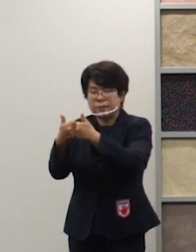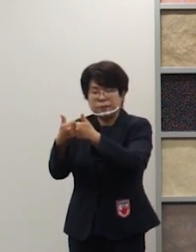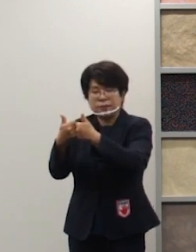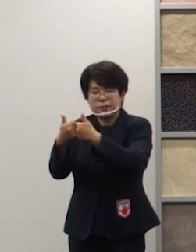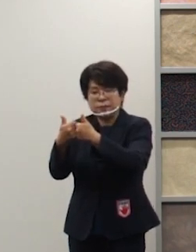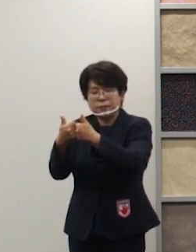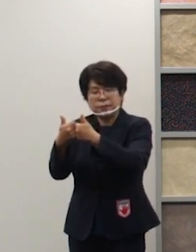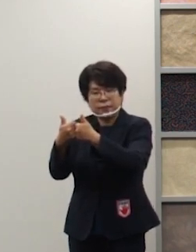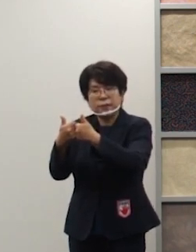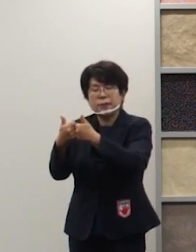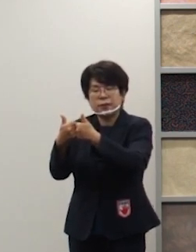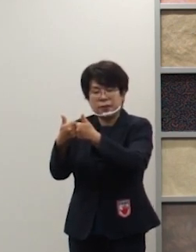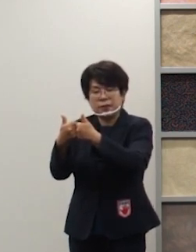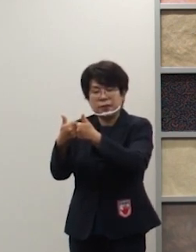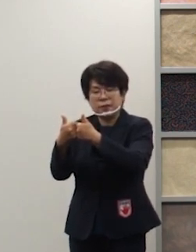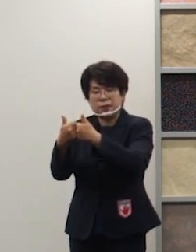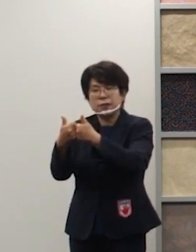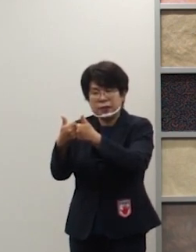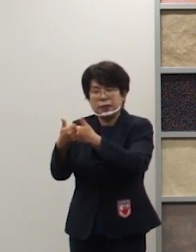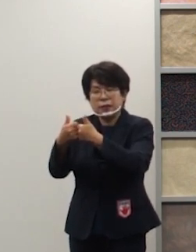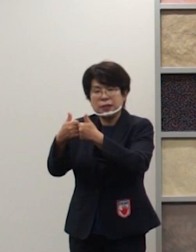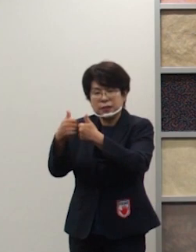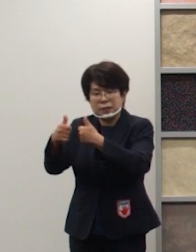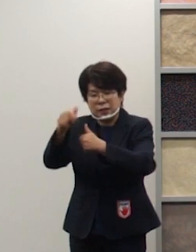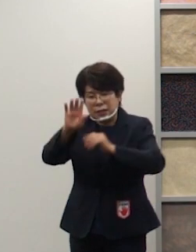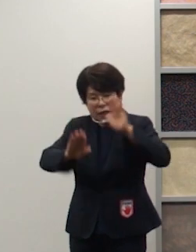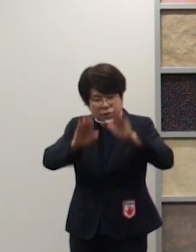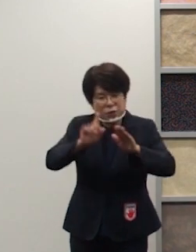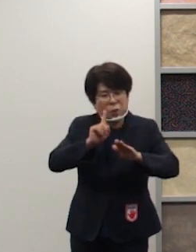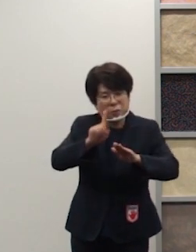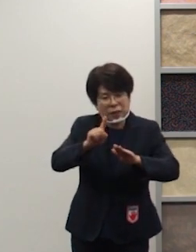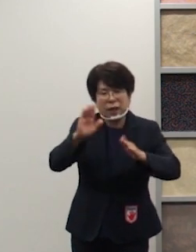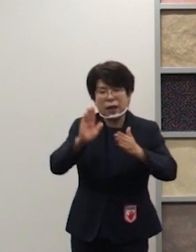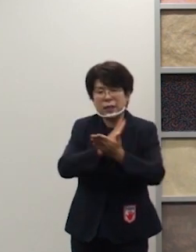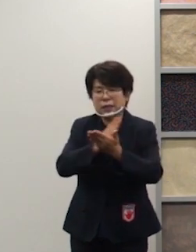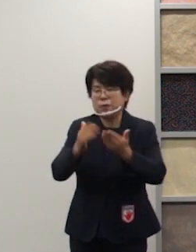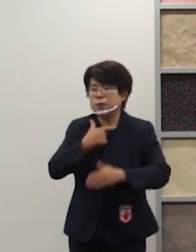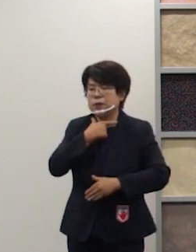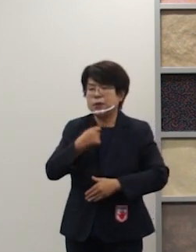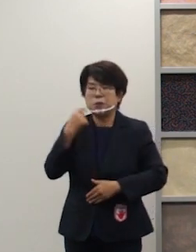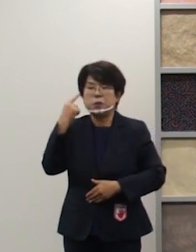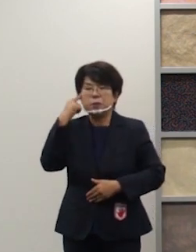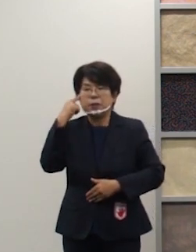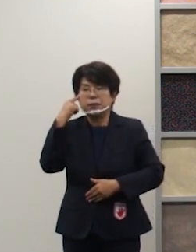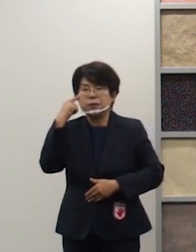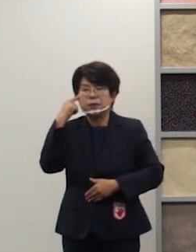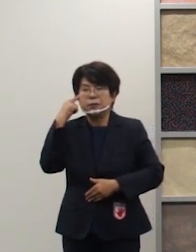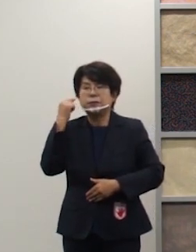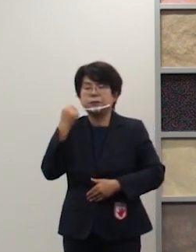する中でですね、判断をしていかないといけないとは思います。